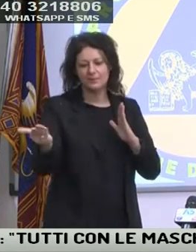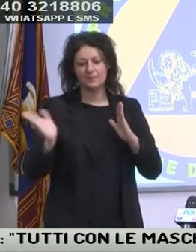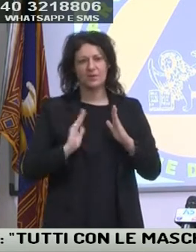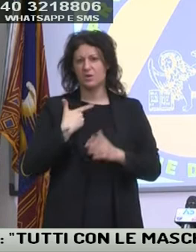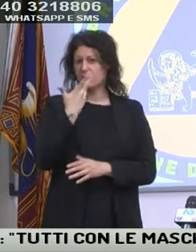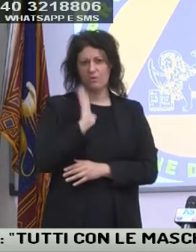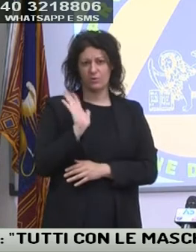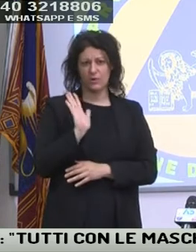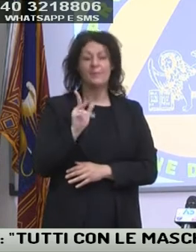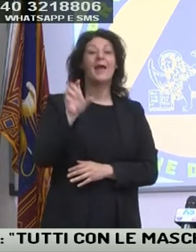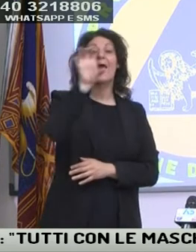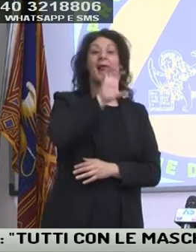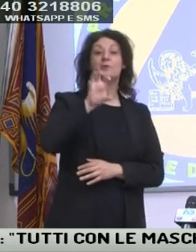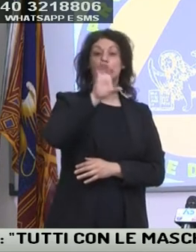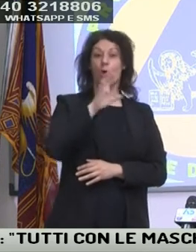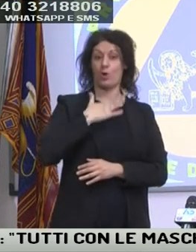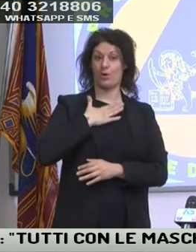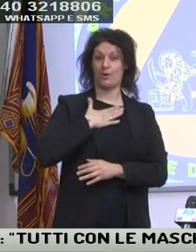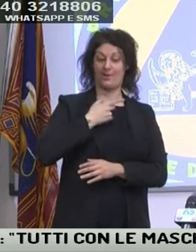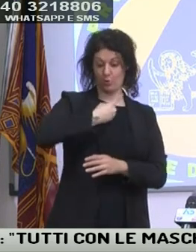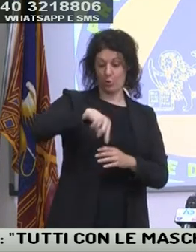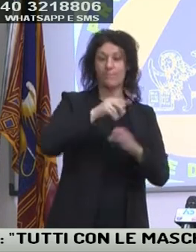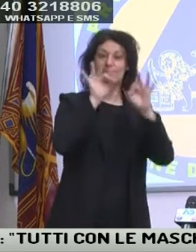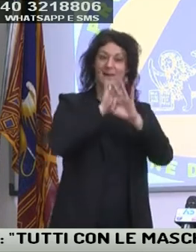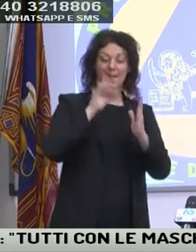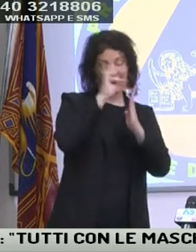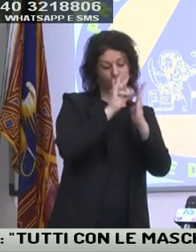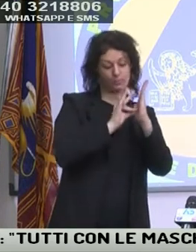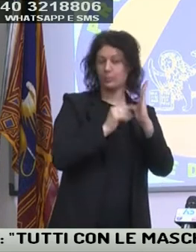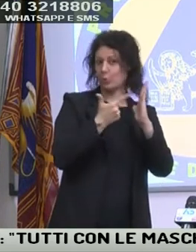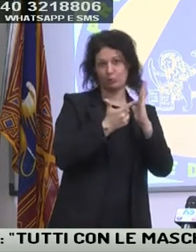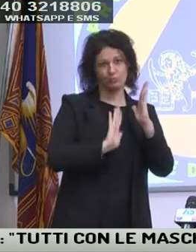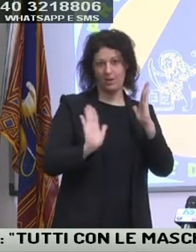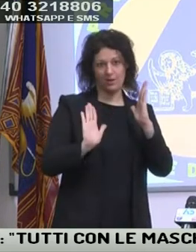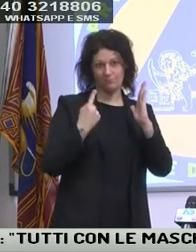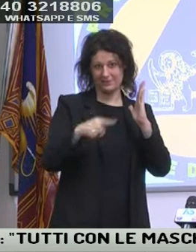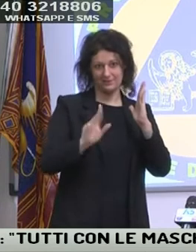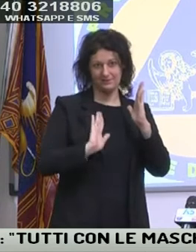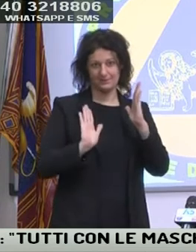che bisogna farli separare con i plexiglass nei ristoranti, si fa distanziamento, 1,5 metri, 2 metri